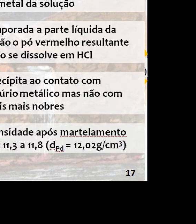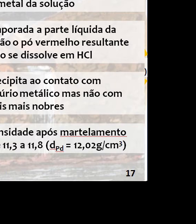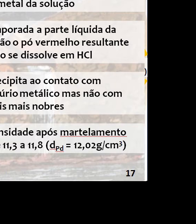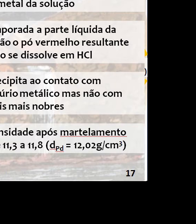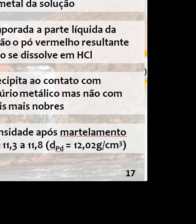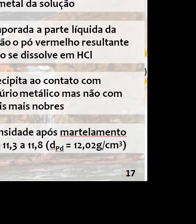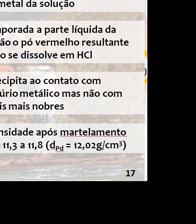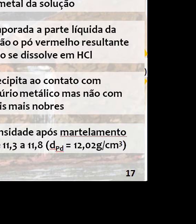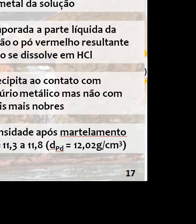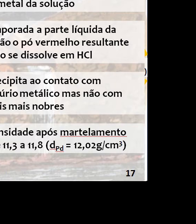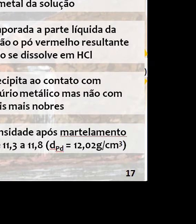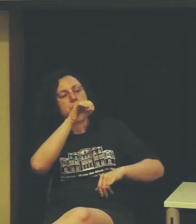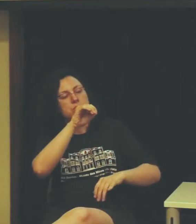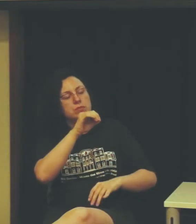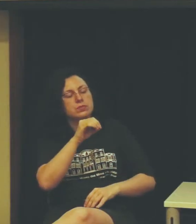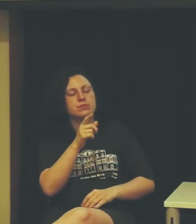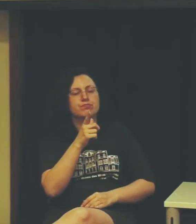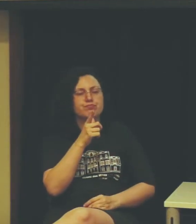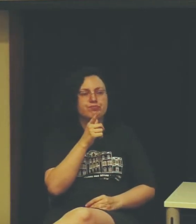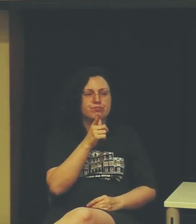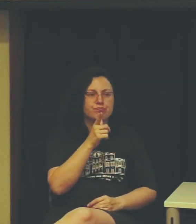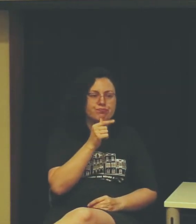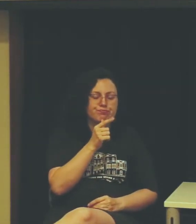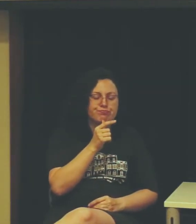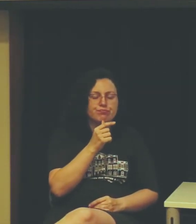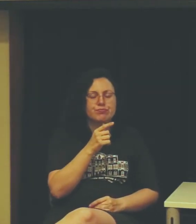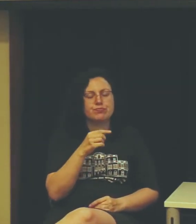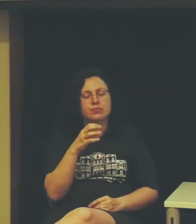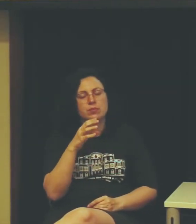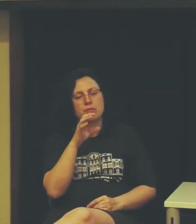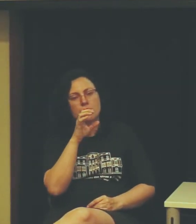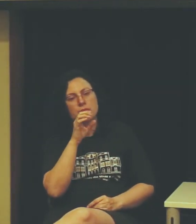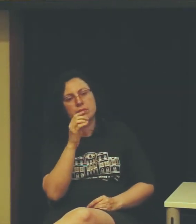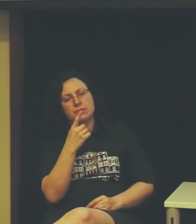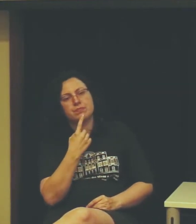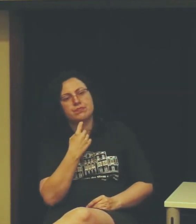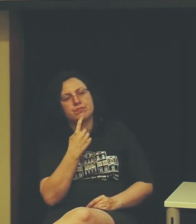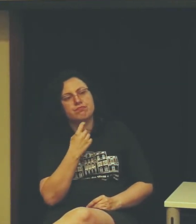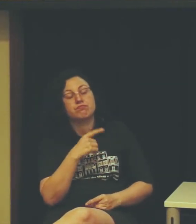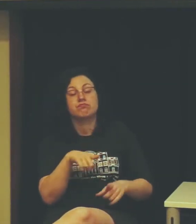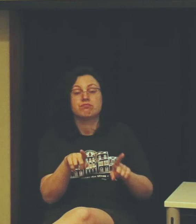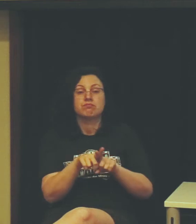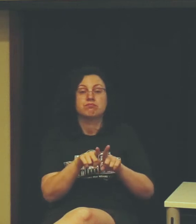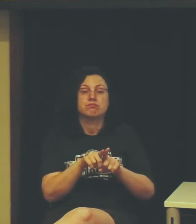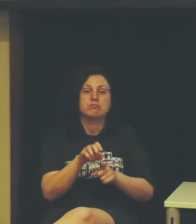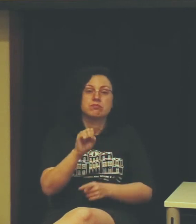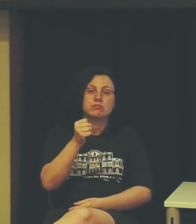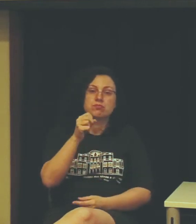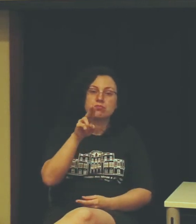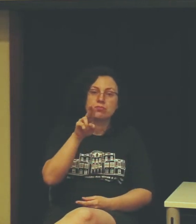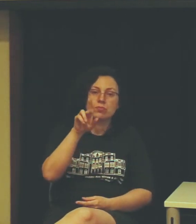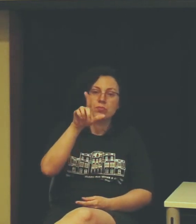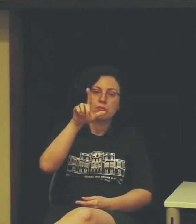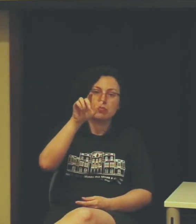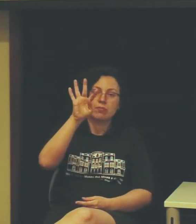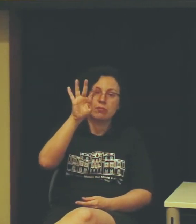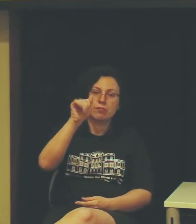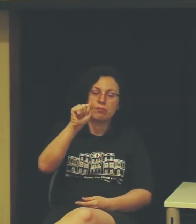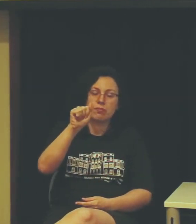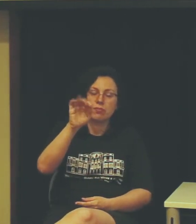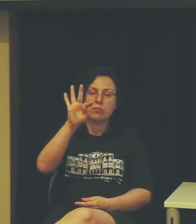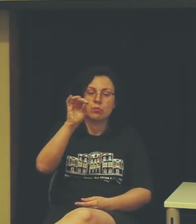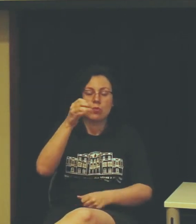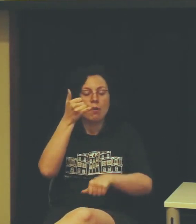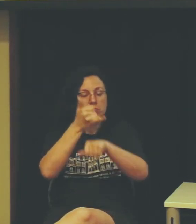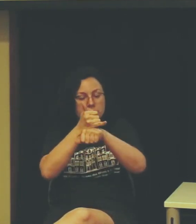pela solução avermelhada. Ele reage também com sulfato ferroso e se precipita numa reação eletroquímica. Quando